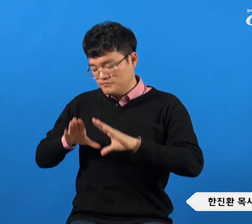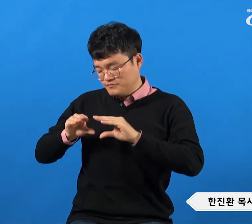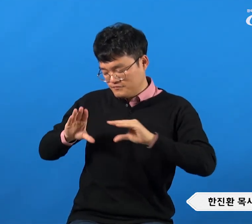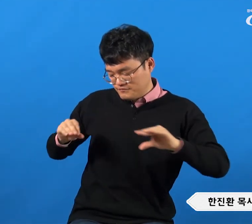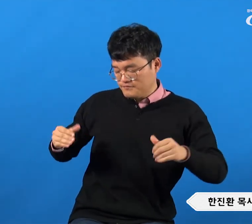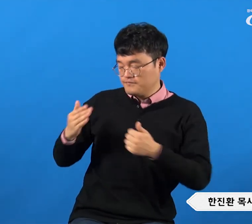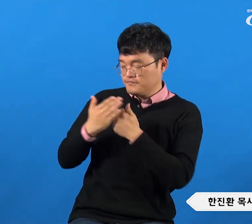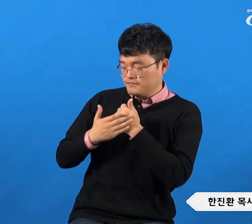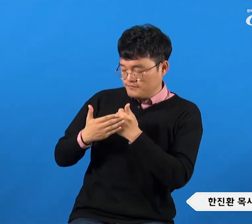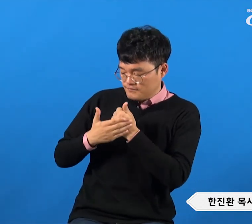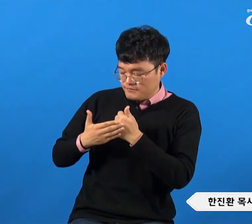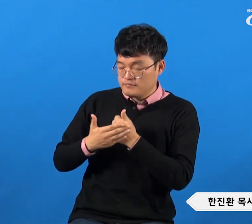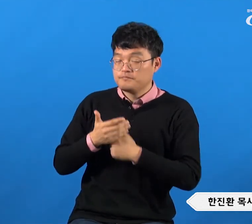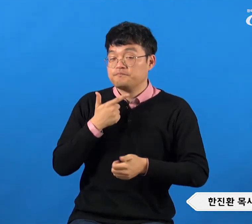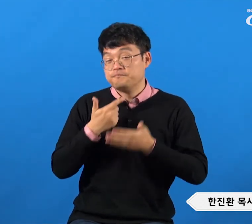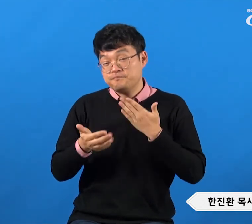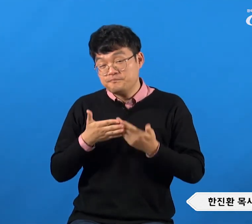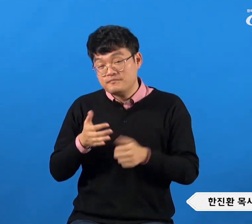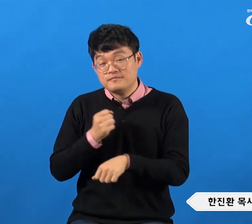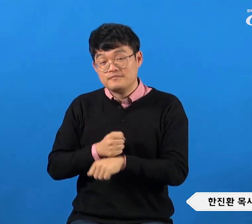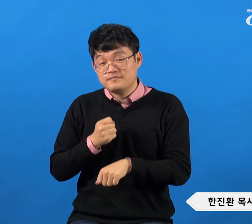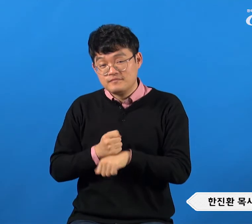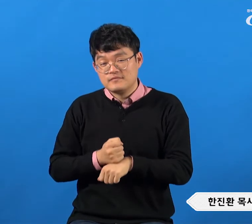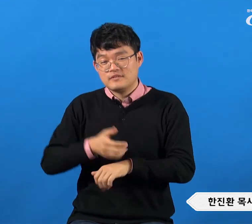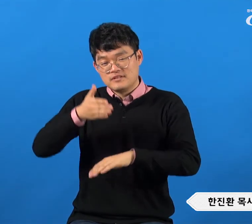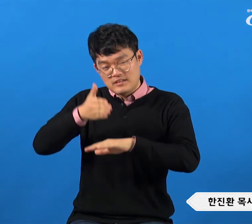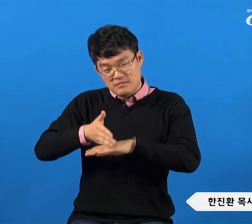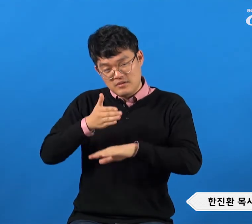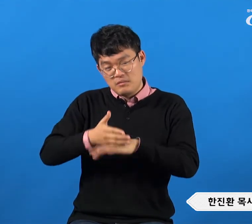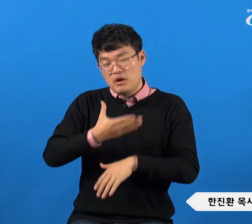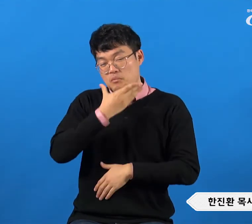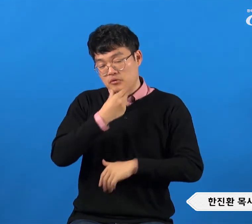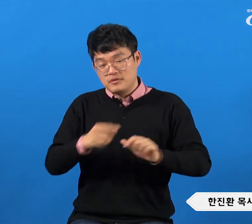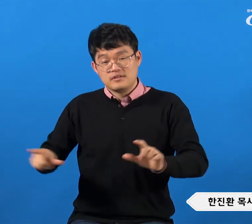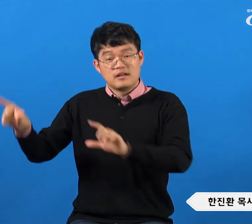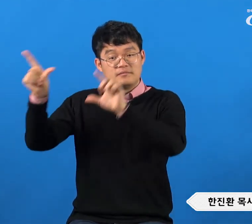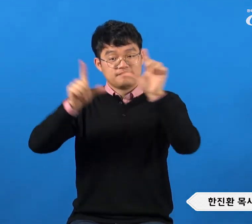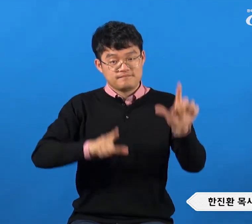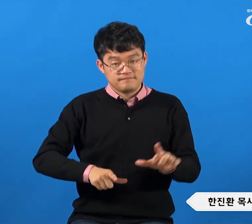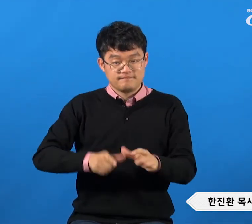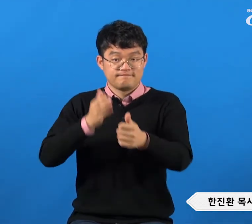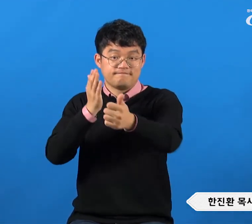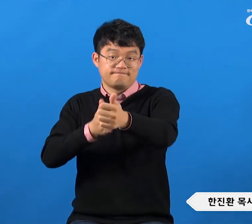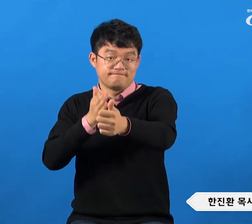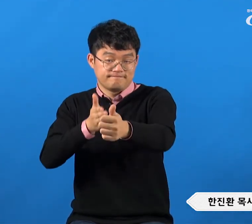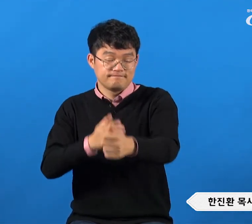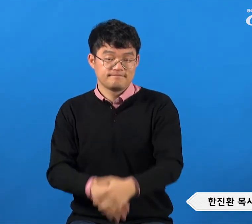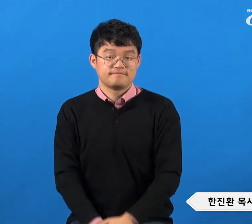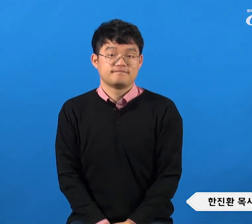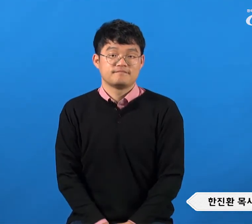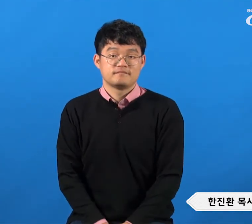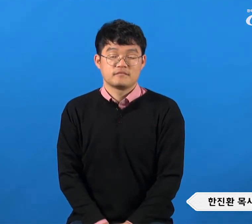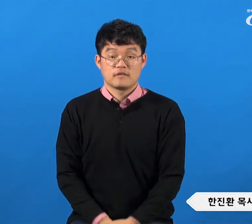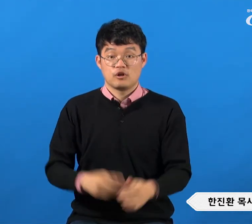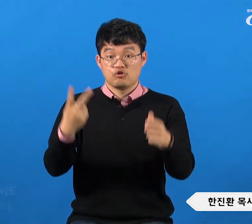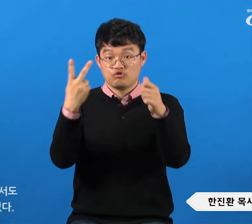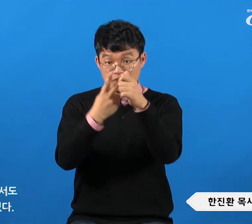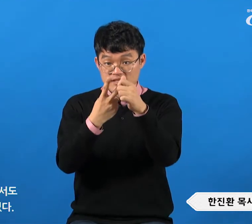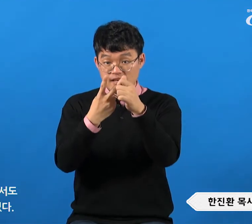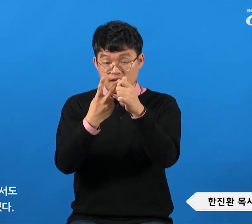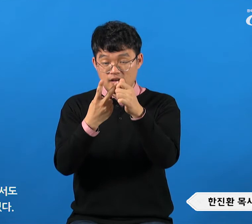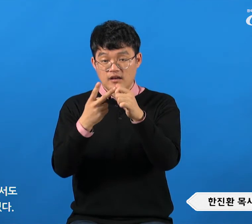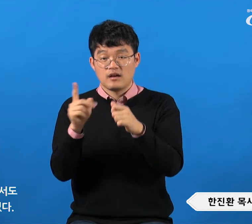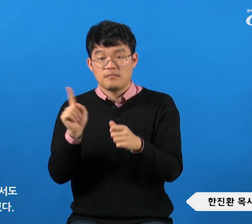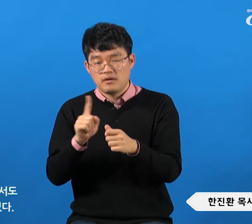느끼면서 감사하면서 복된 삶을 누리실 수 있기를 간절히 바랍니다. 또